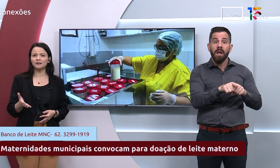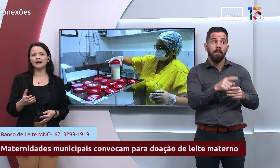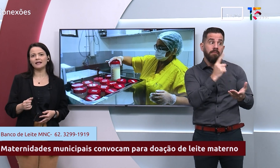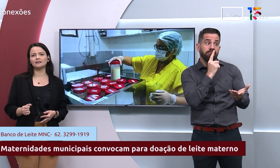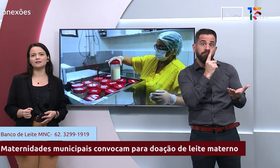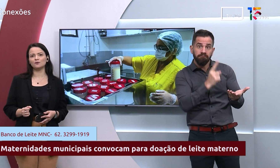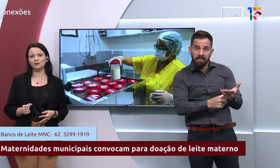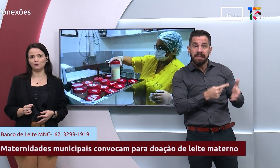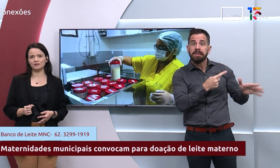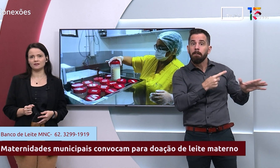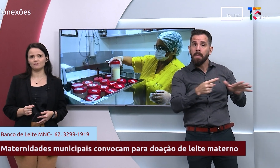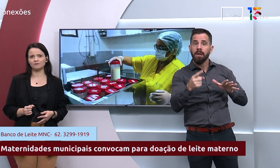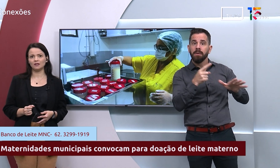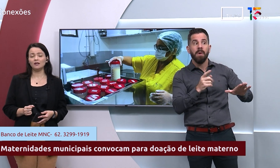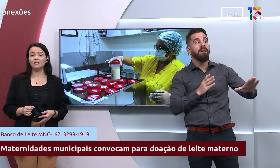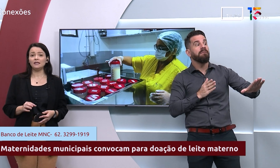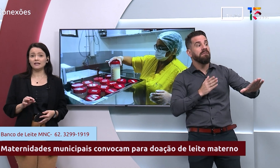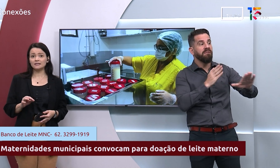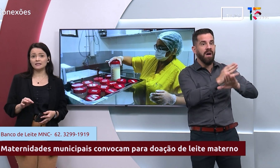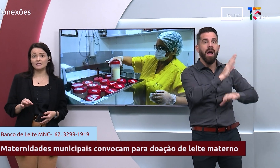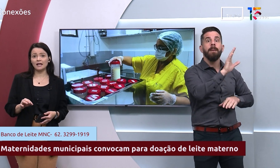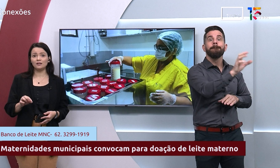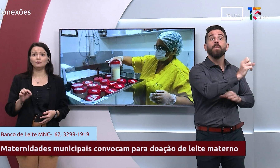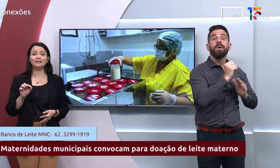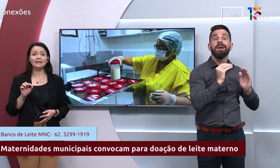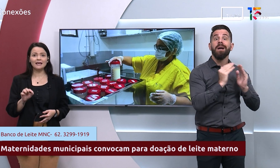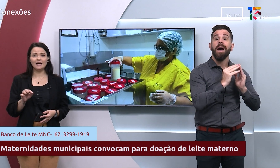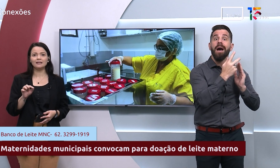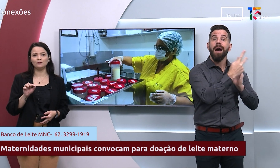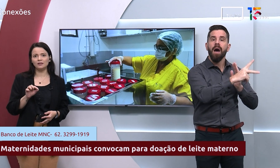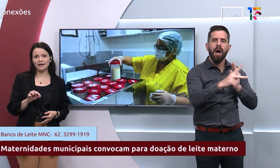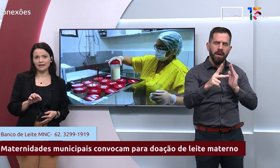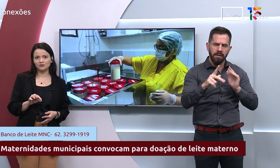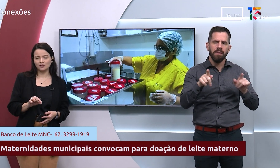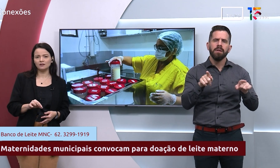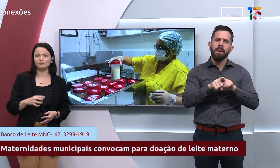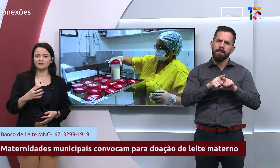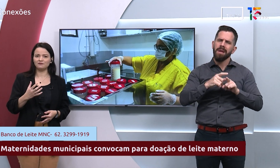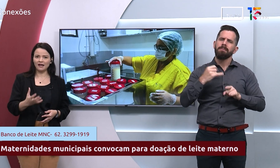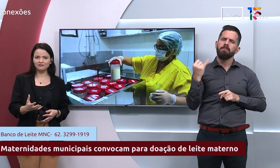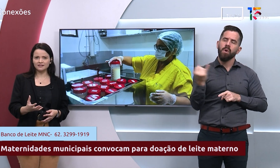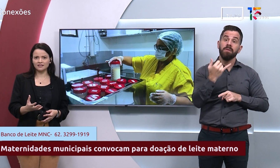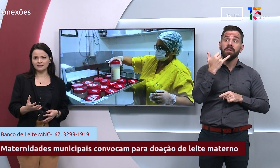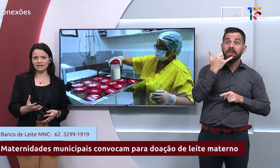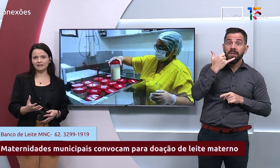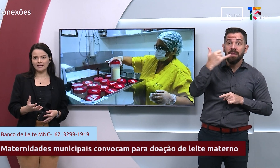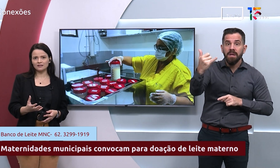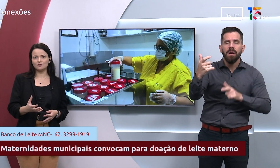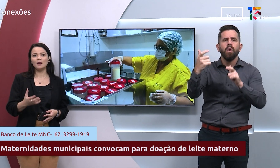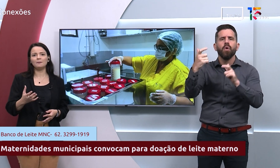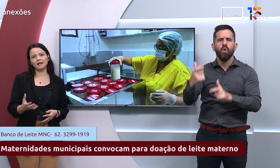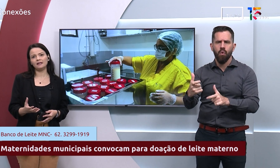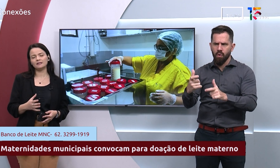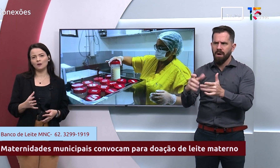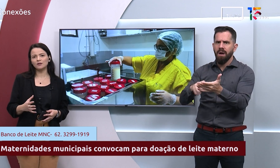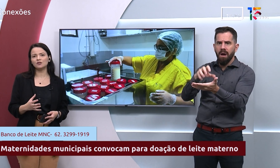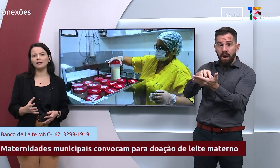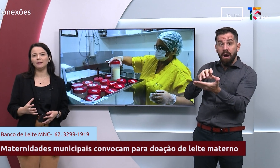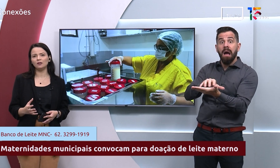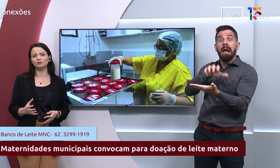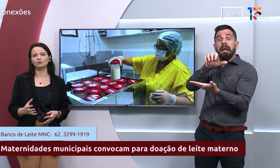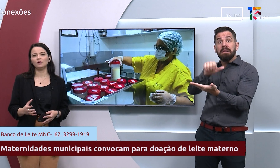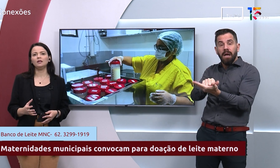na própria casa das doadoras. E é necessário ligar na unidade que você vai fazer esse cadastro para realizar